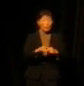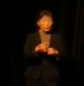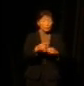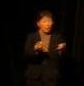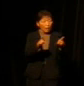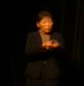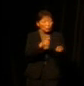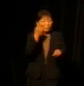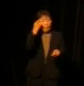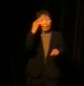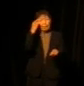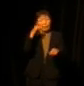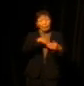ました。